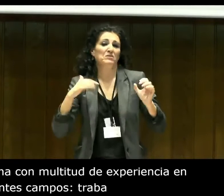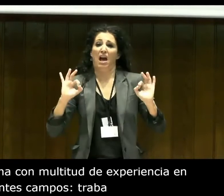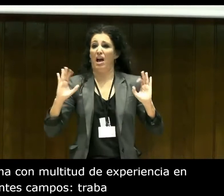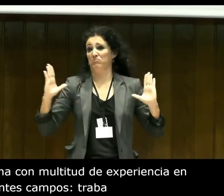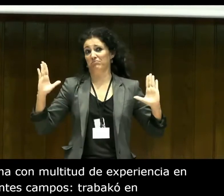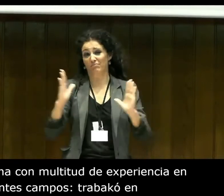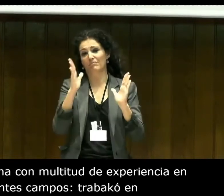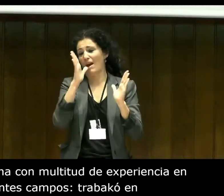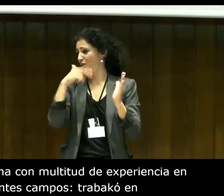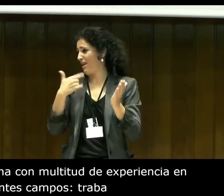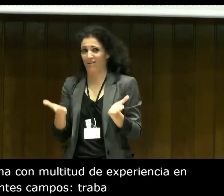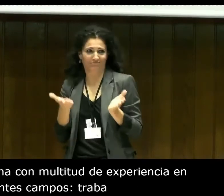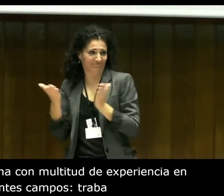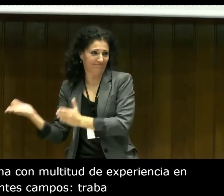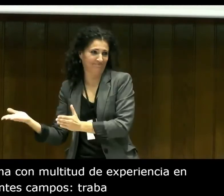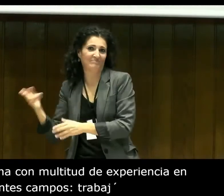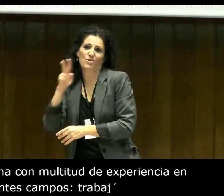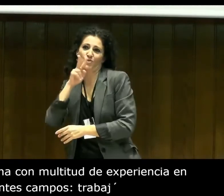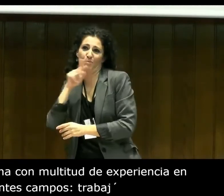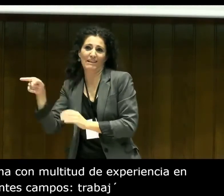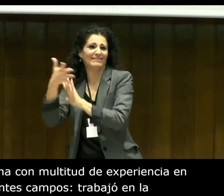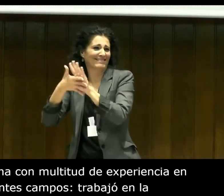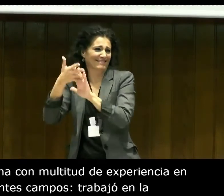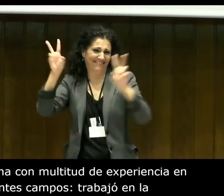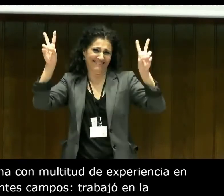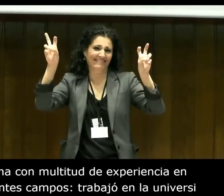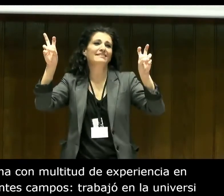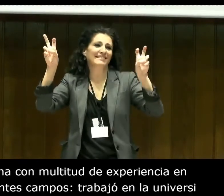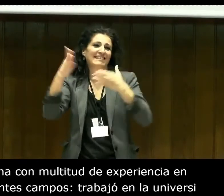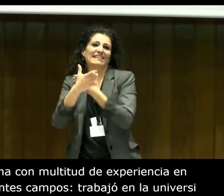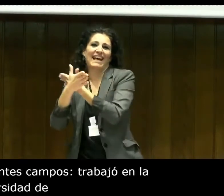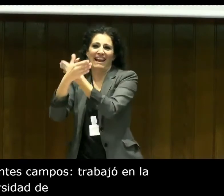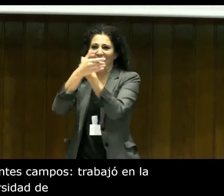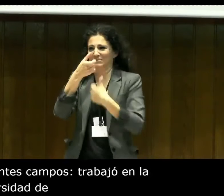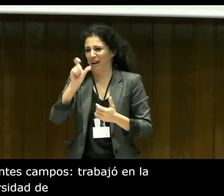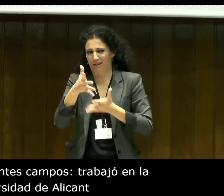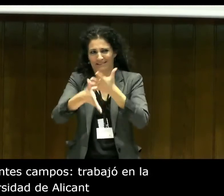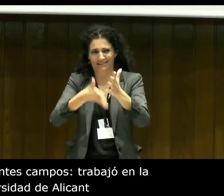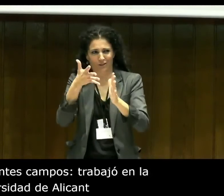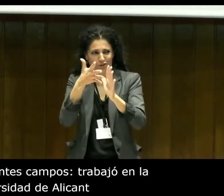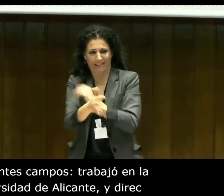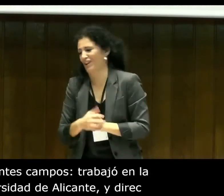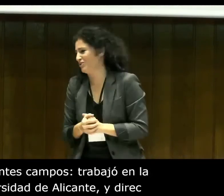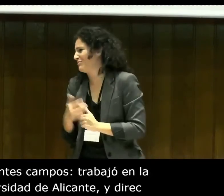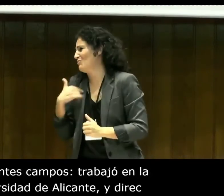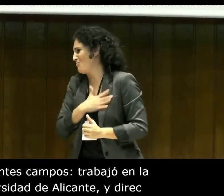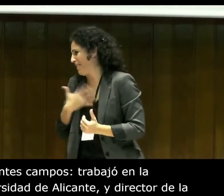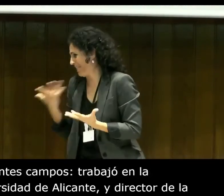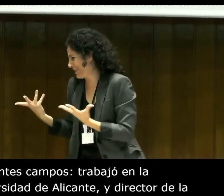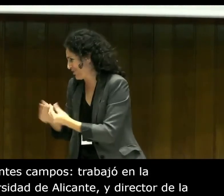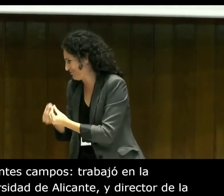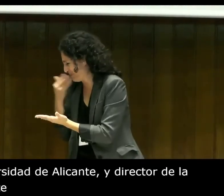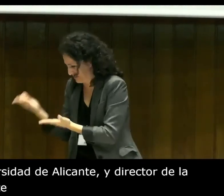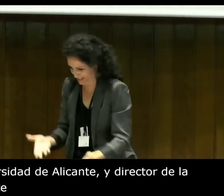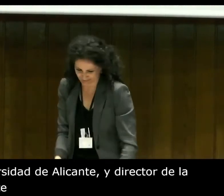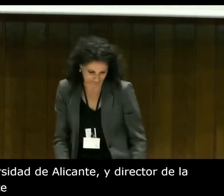de la Lengua de Signos, que seguro vosotros conocéis. He querido sintetizar muchísimo su amplio currículum vitae porque quiero darle tiempo y que